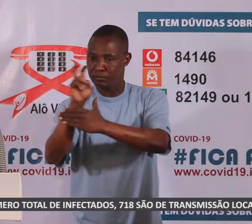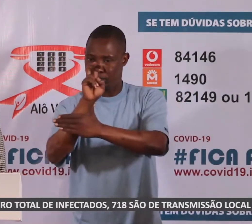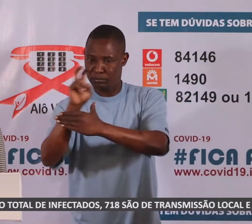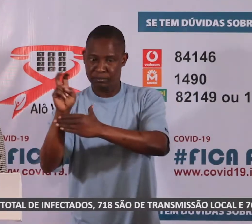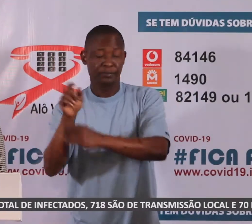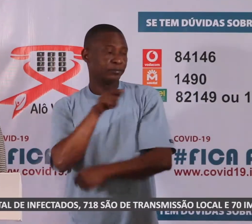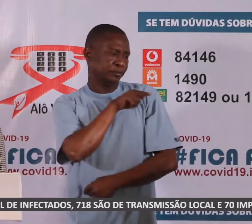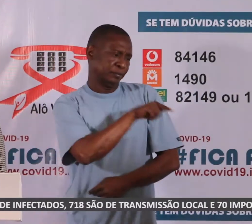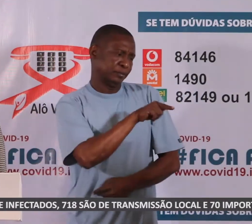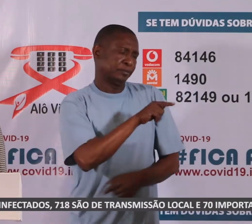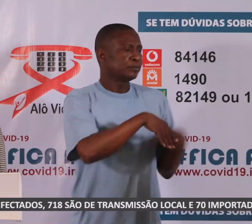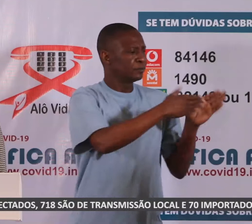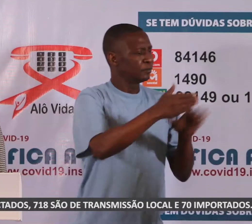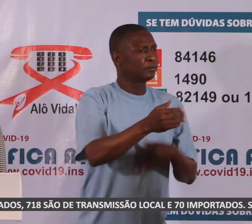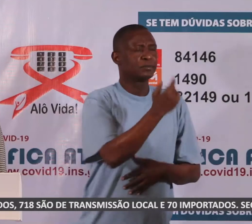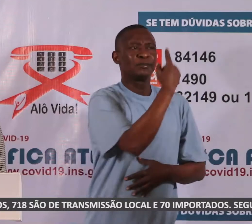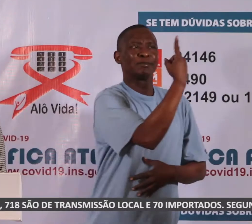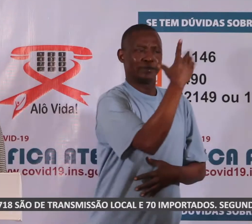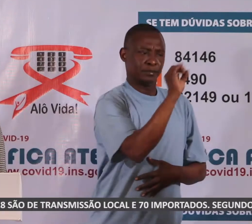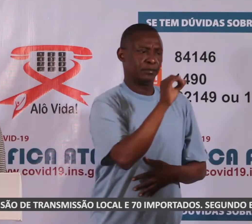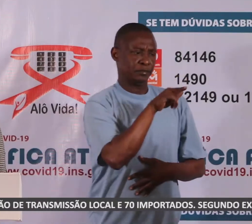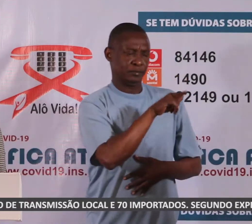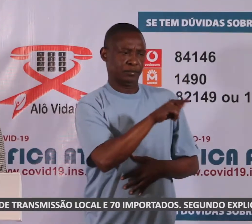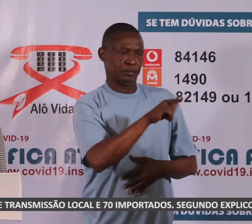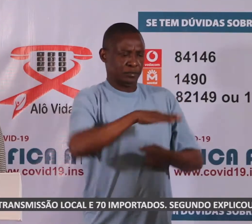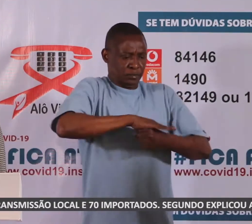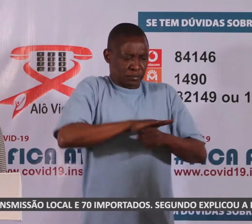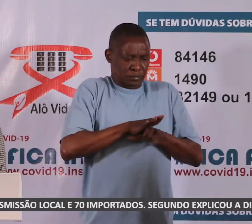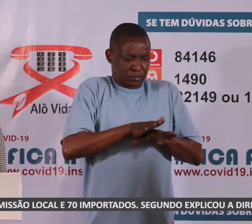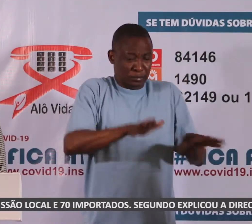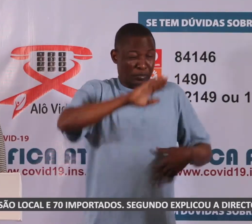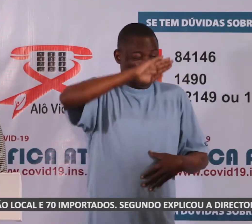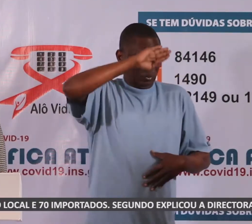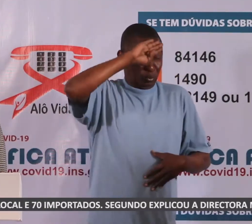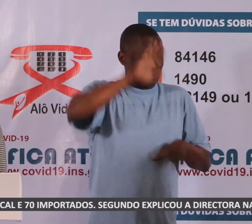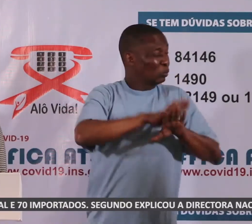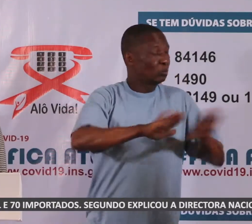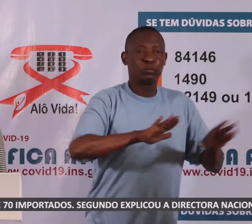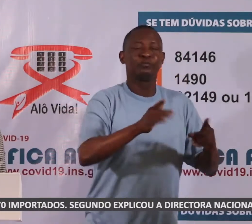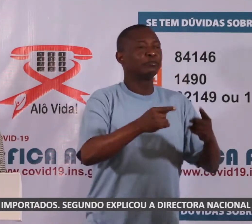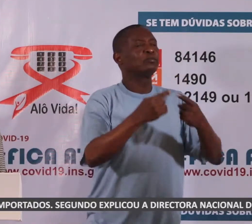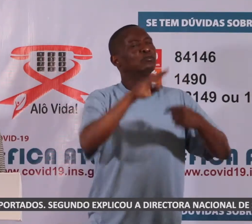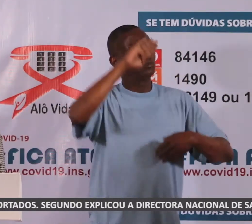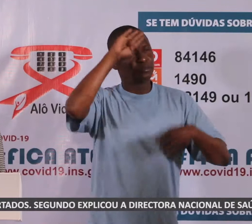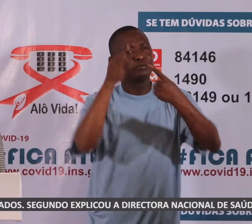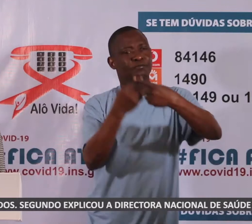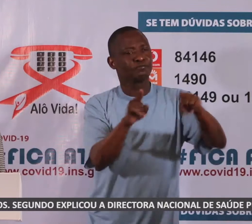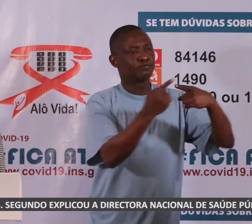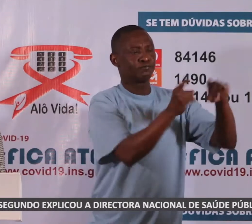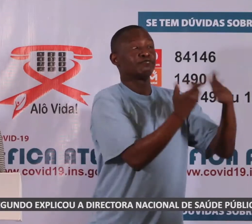foram internados devido a patologias crónicas diversas, que aumentam o risco de evolução para formas graves de